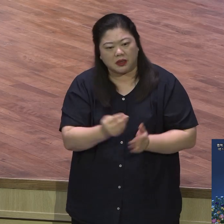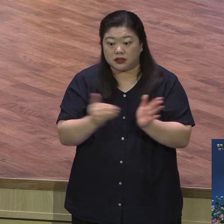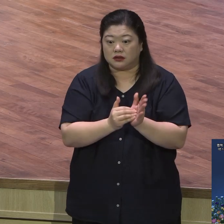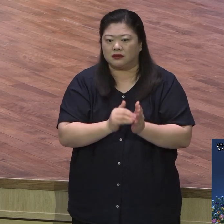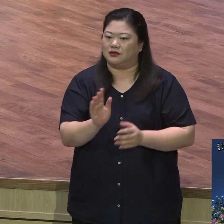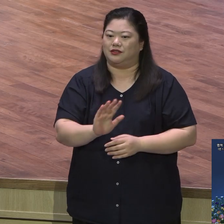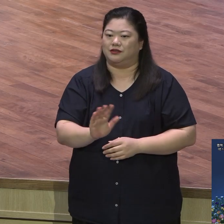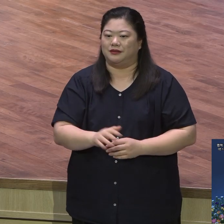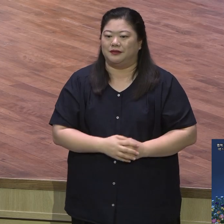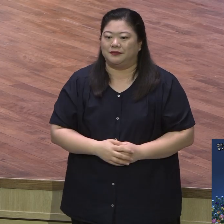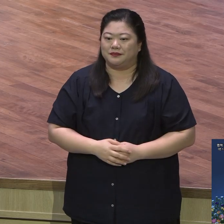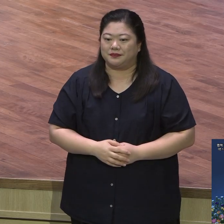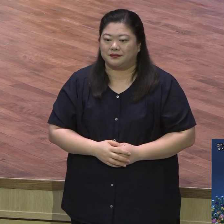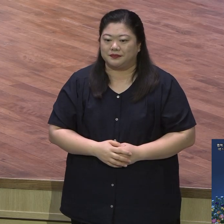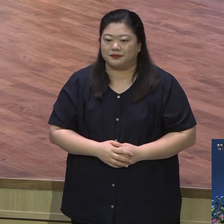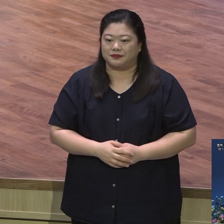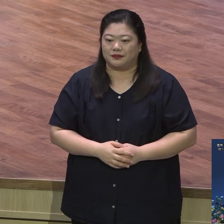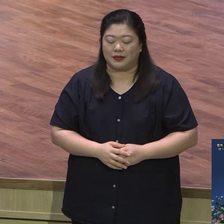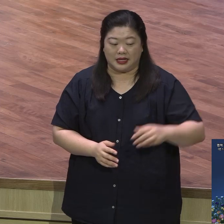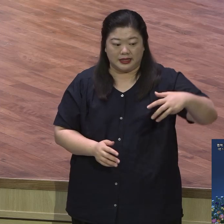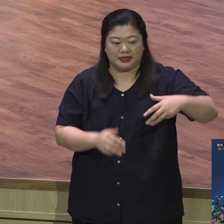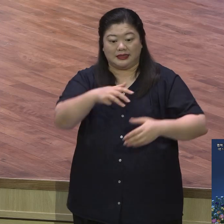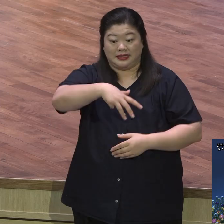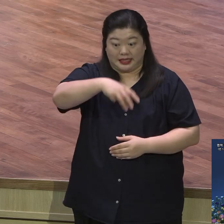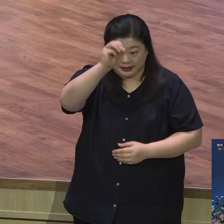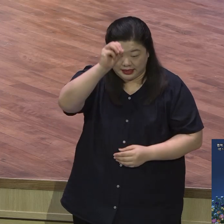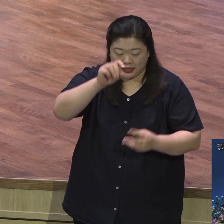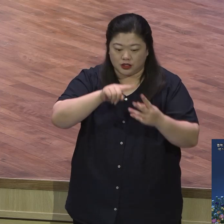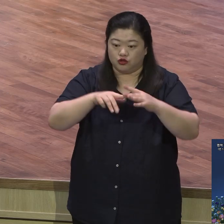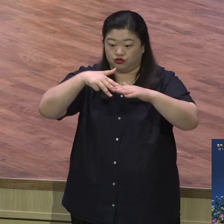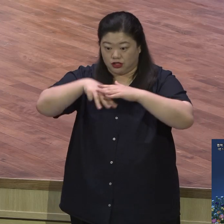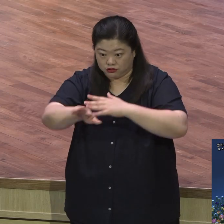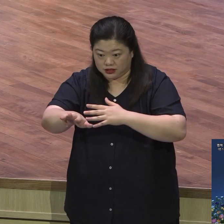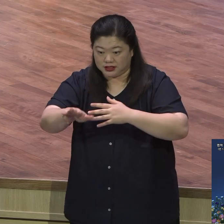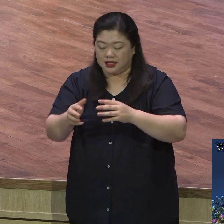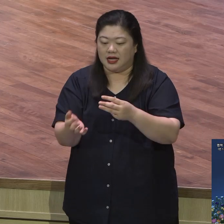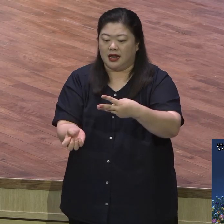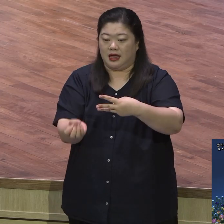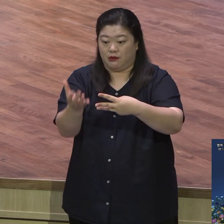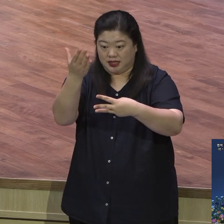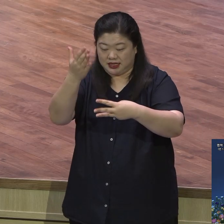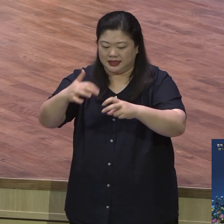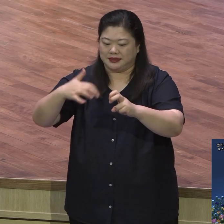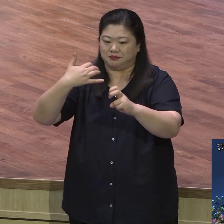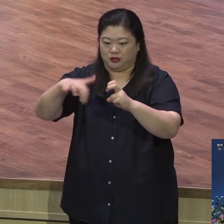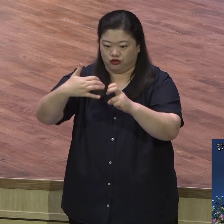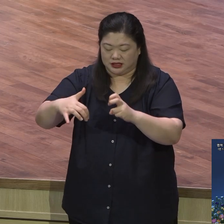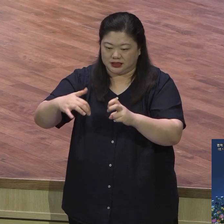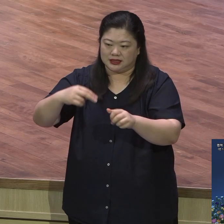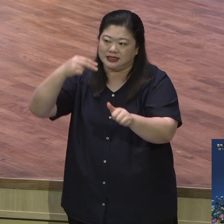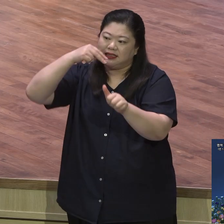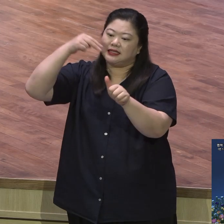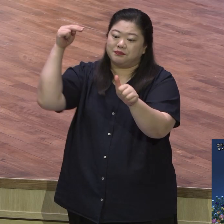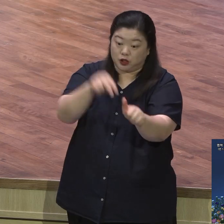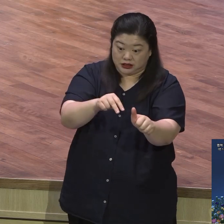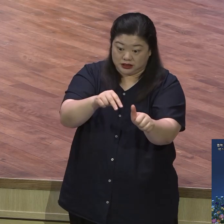장세기부터 시작해서 주력기, 레유기, 민숙이, 신명기까지 이것을